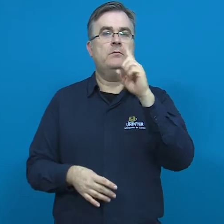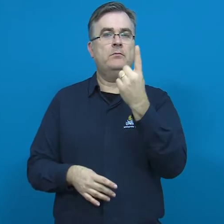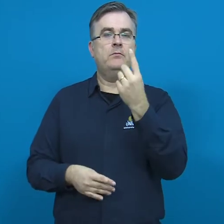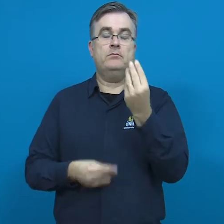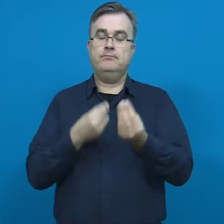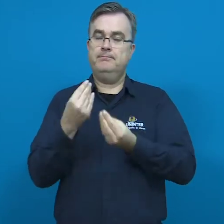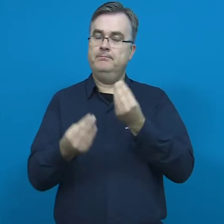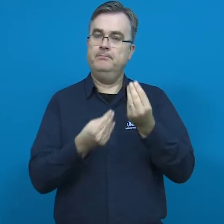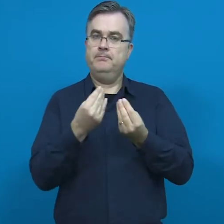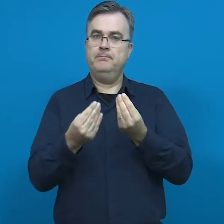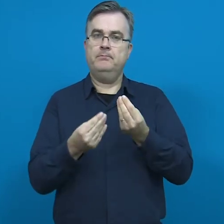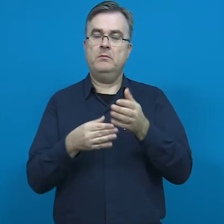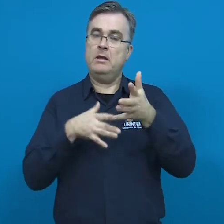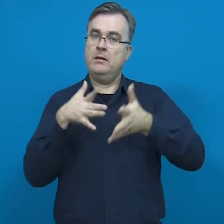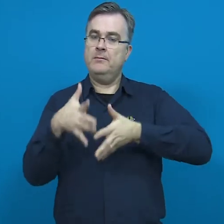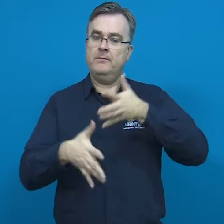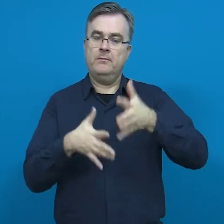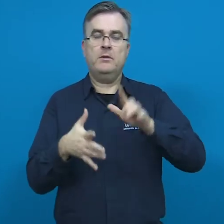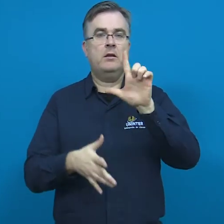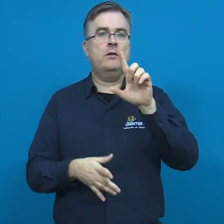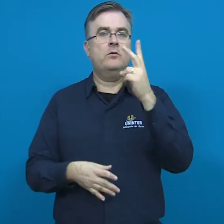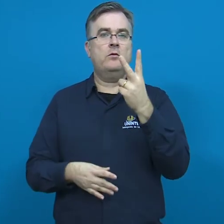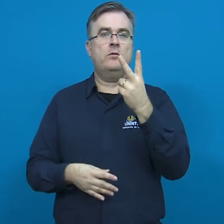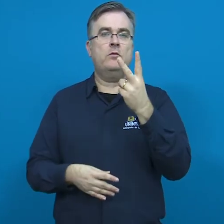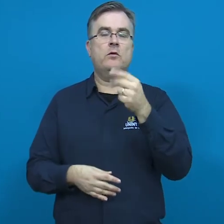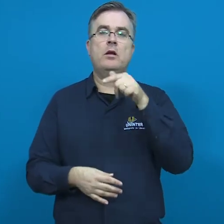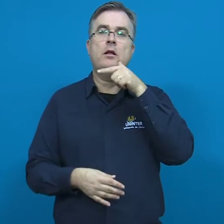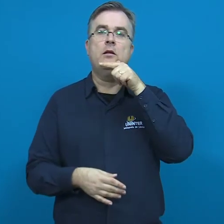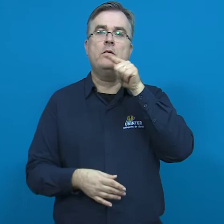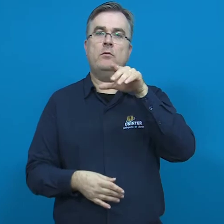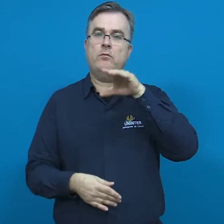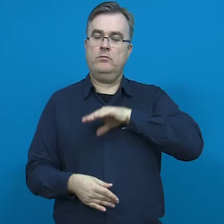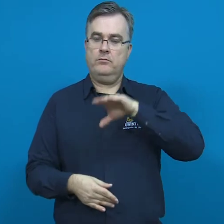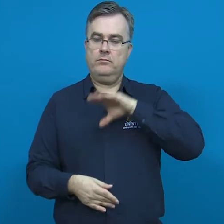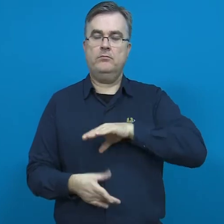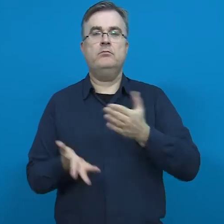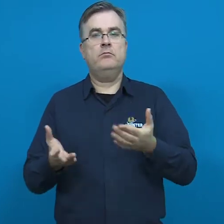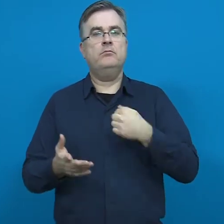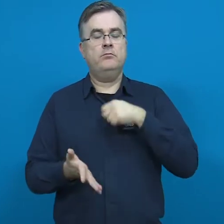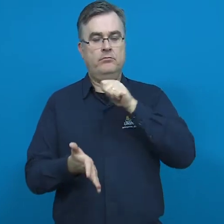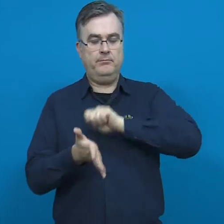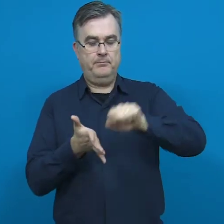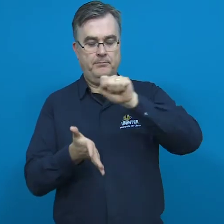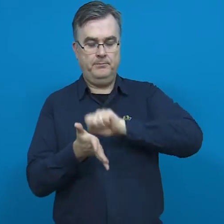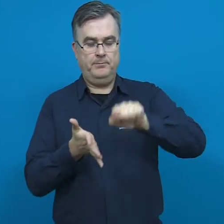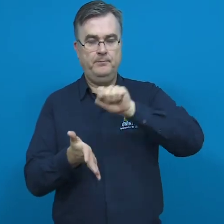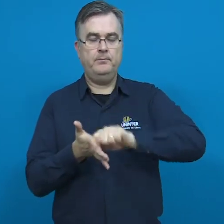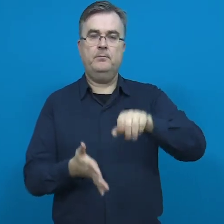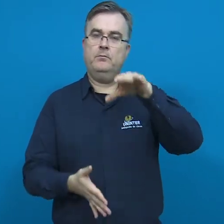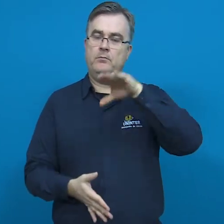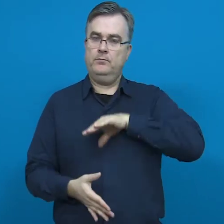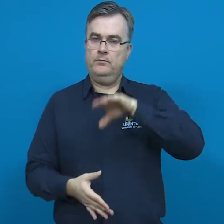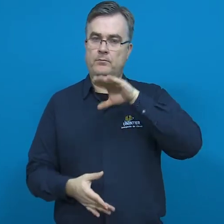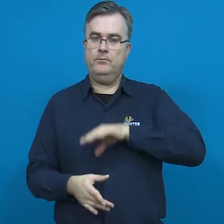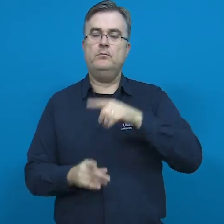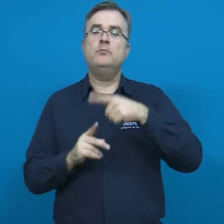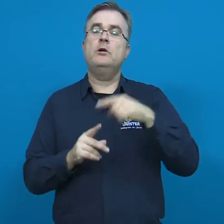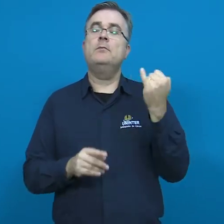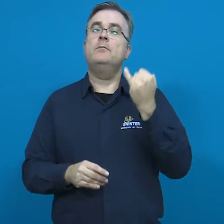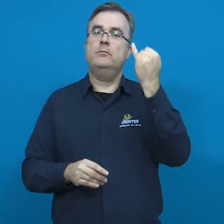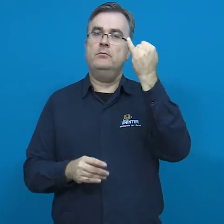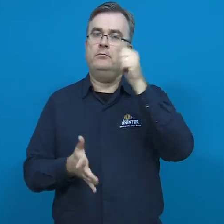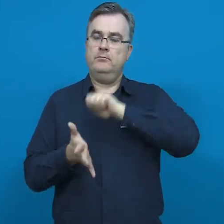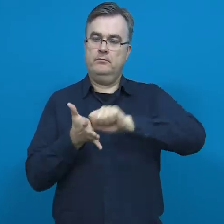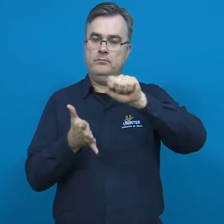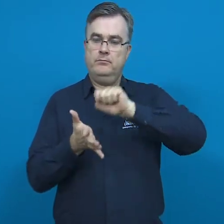a L1 como a Libras e a L2 como a língua portuguesa. Agora, então, eu escrevo português, porque